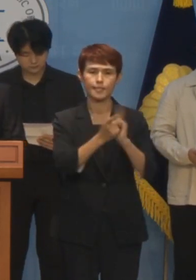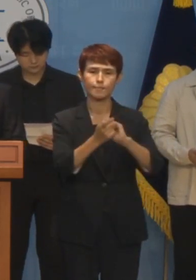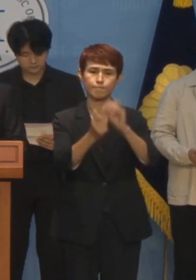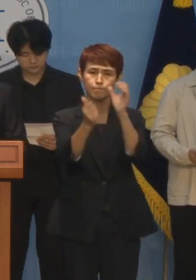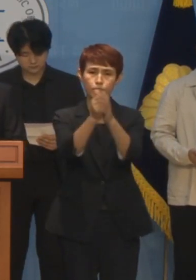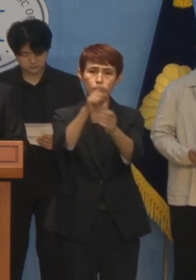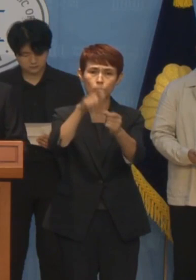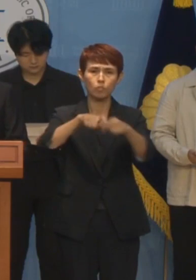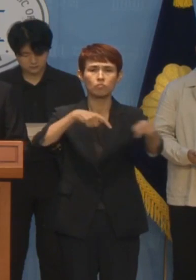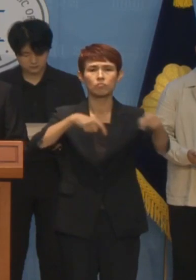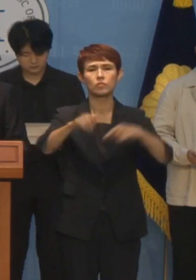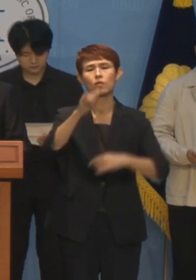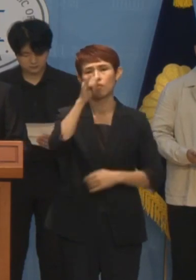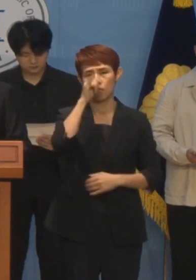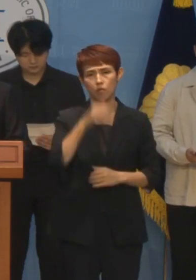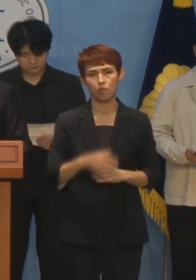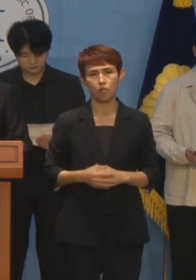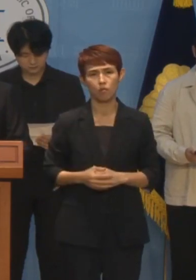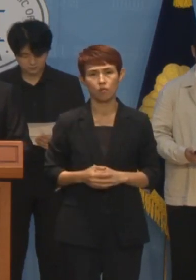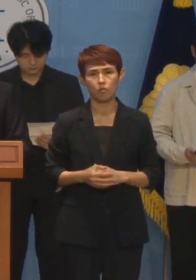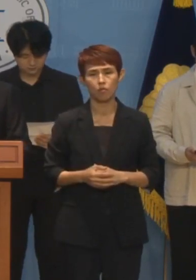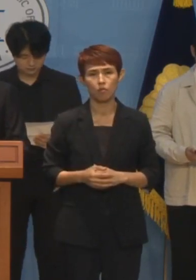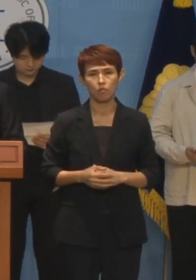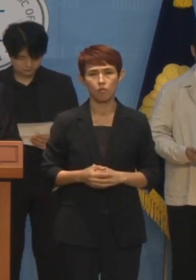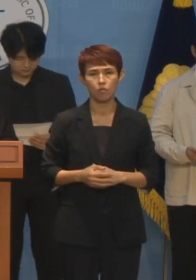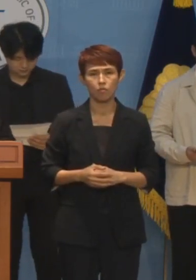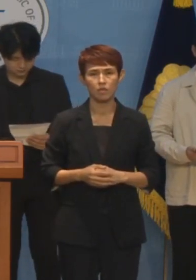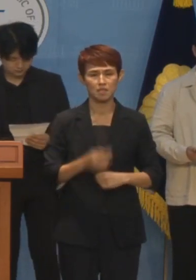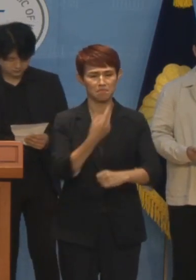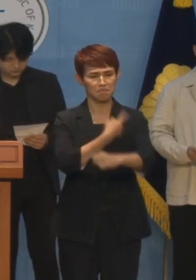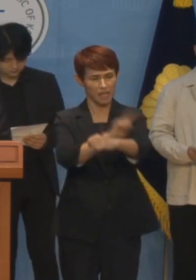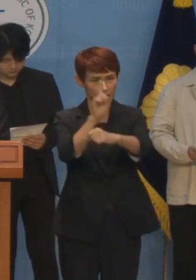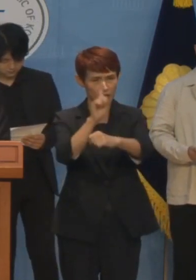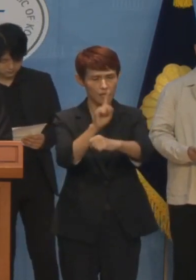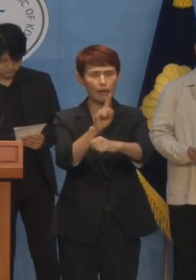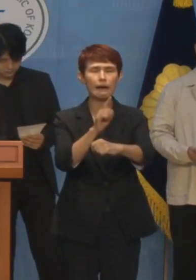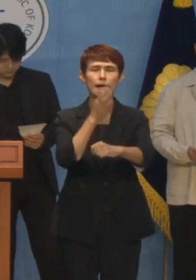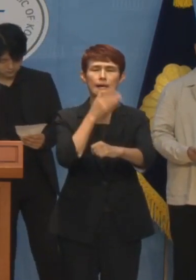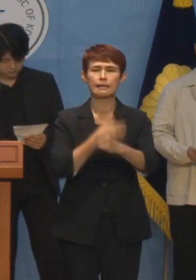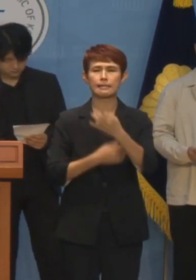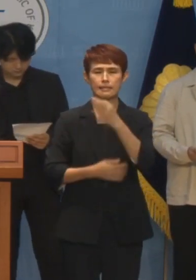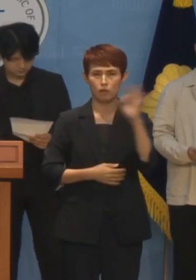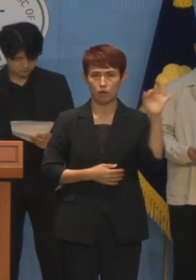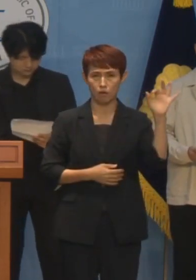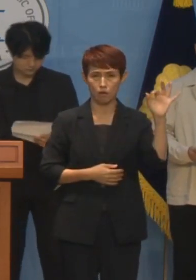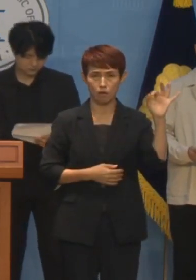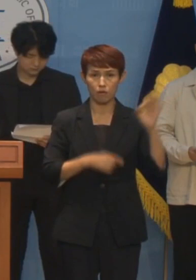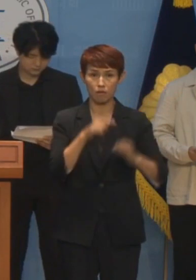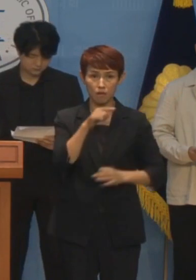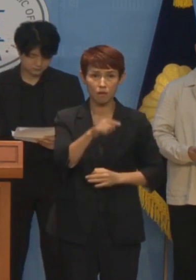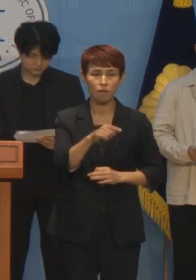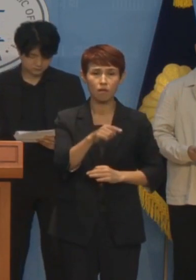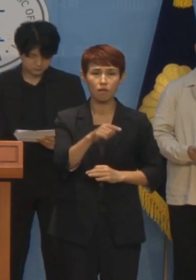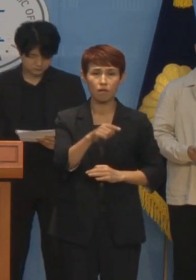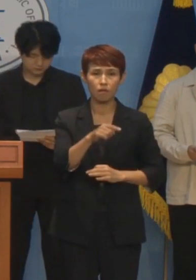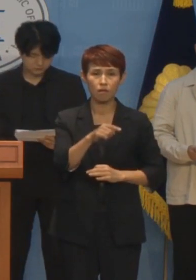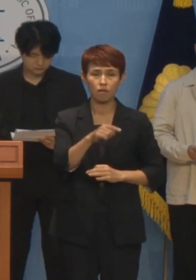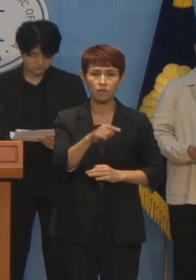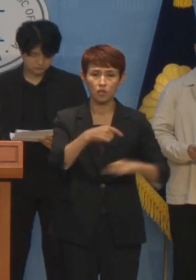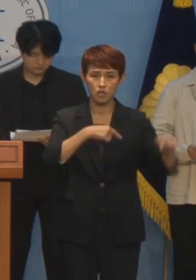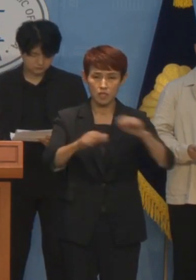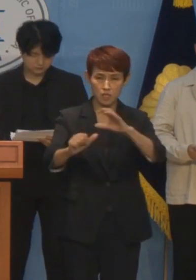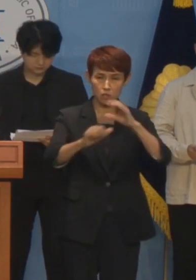존재하는 것입니다. 정책 위반자로서 무능력을 인정하고 정치적인 의도로 진행하는 정책이 아니라면 부디